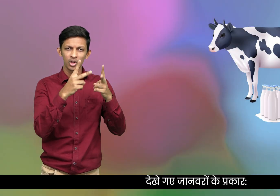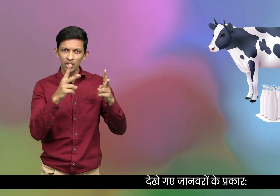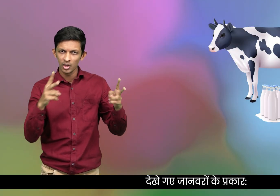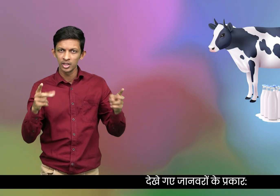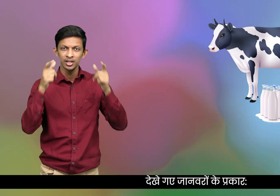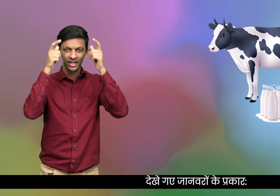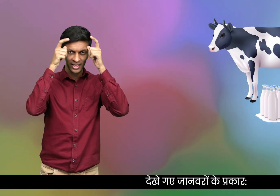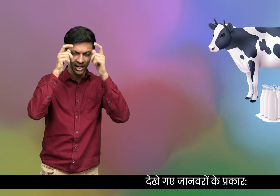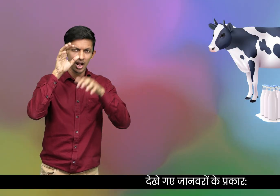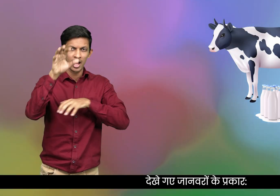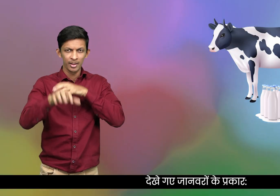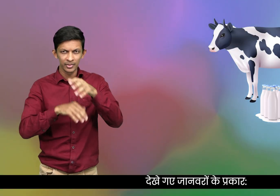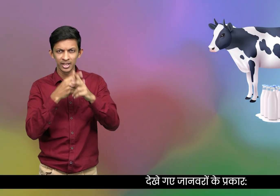देखे गए जानवरों के प्रकार: